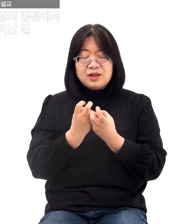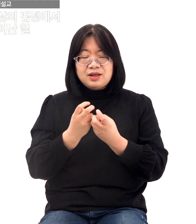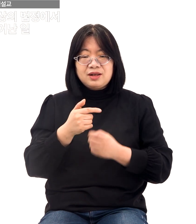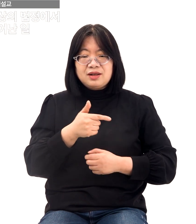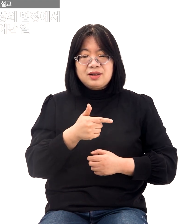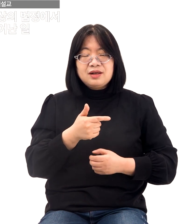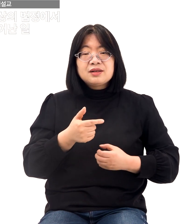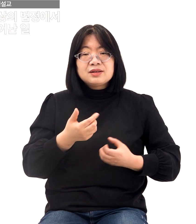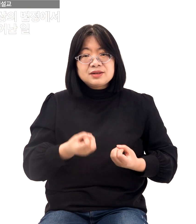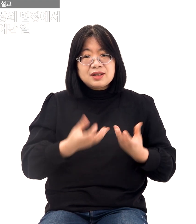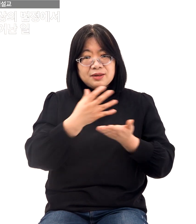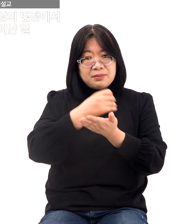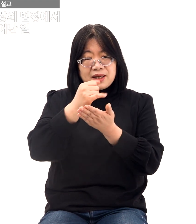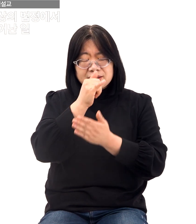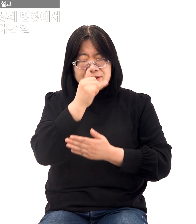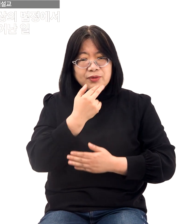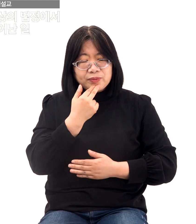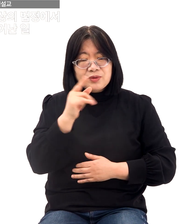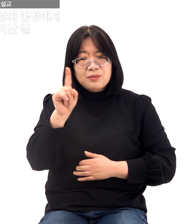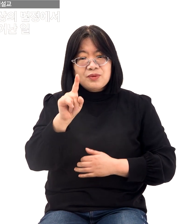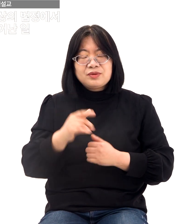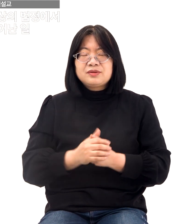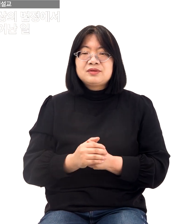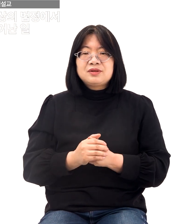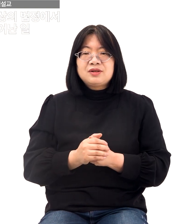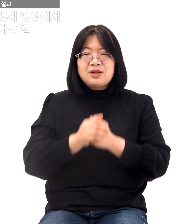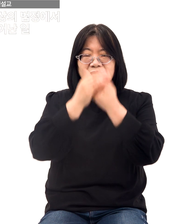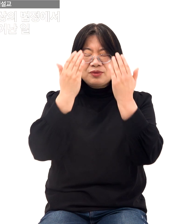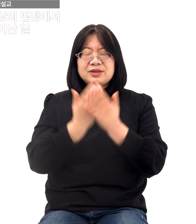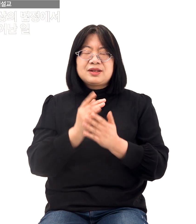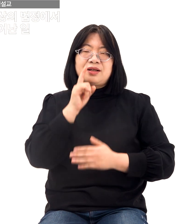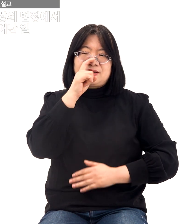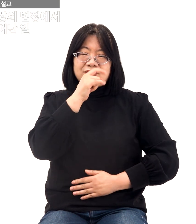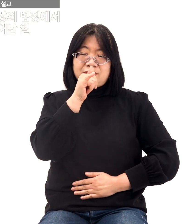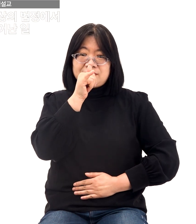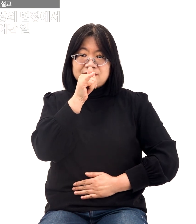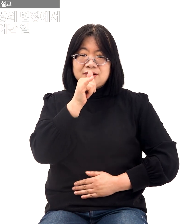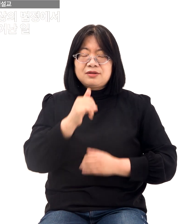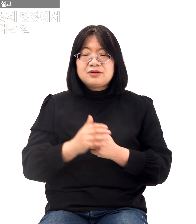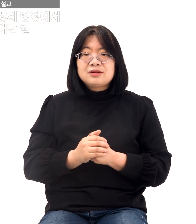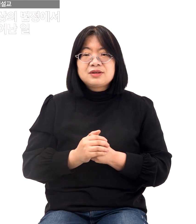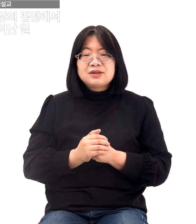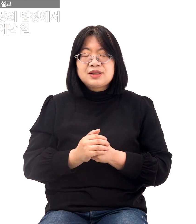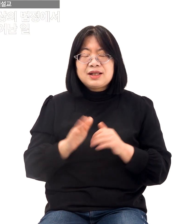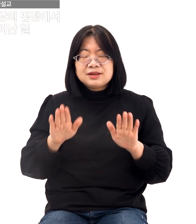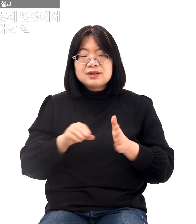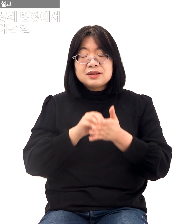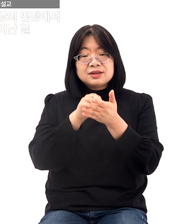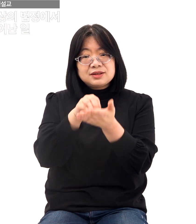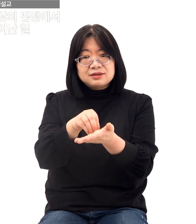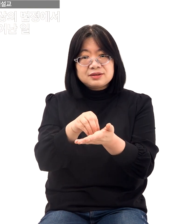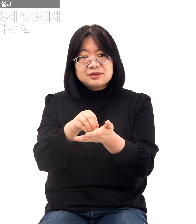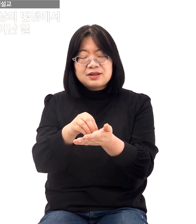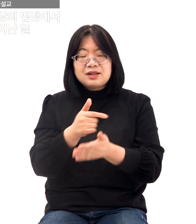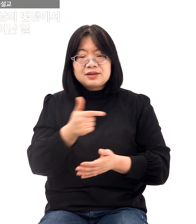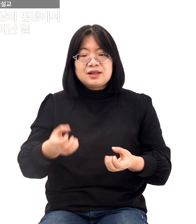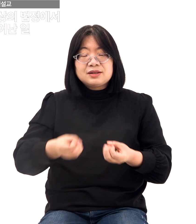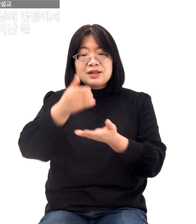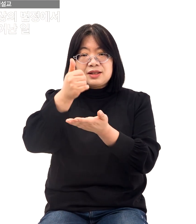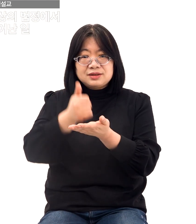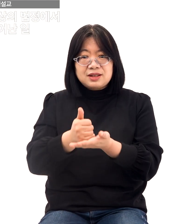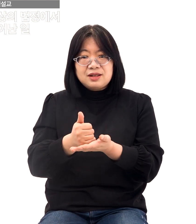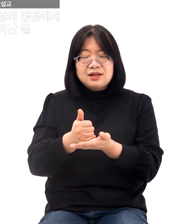제사가 받아들여지겠습니까? 모든 게 다 더러워지는 거예요. 그런데 여기서 등장하는